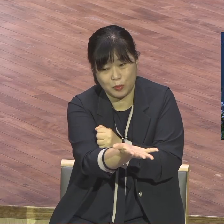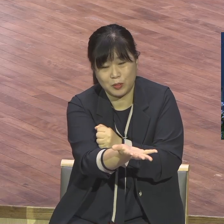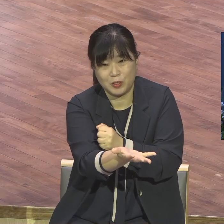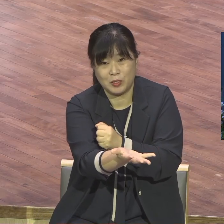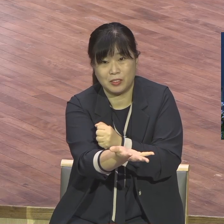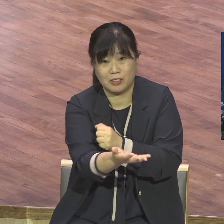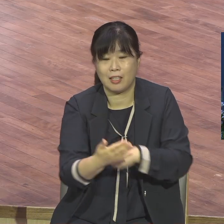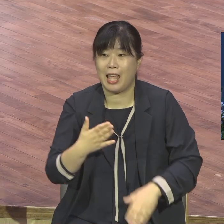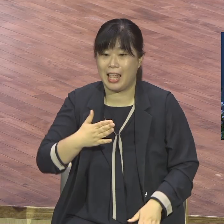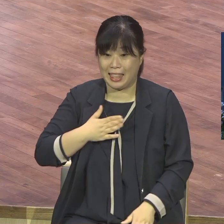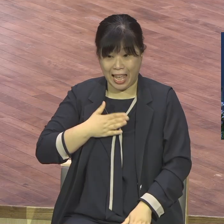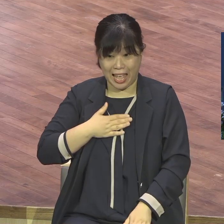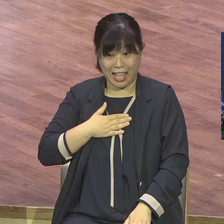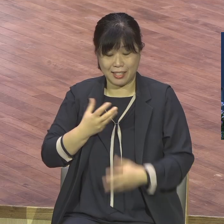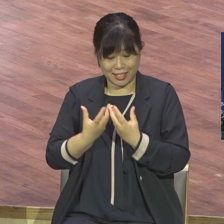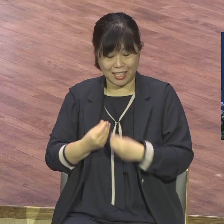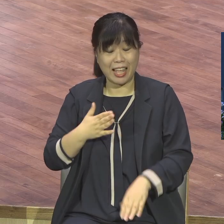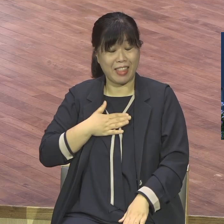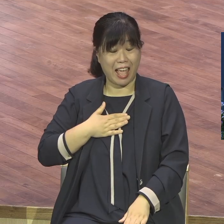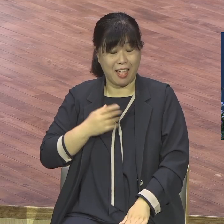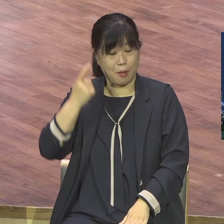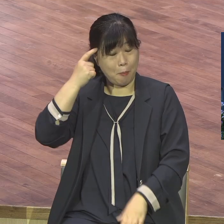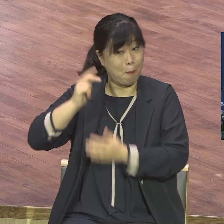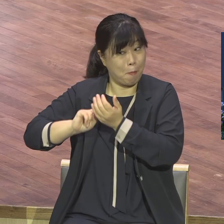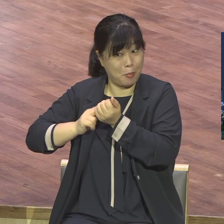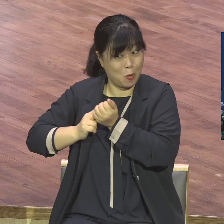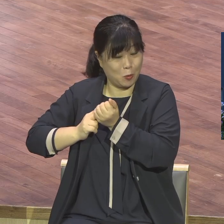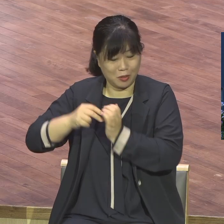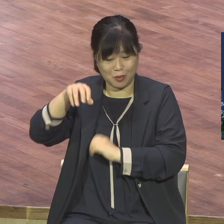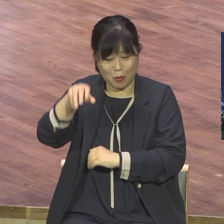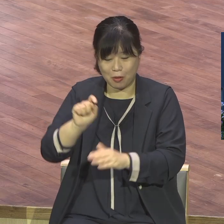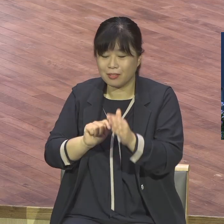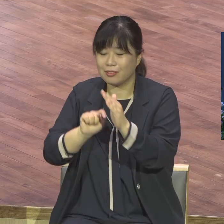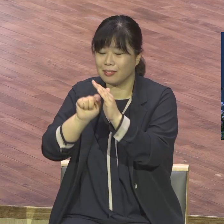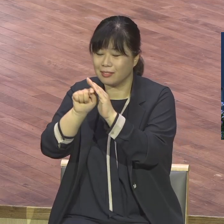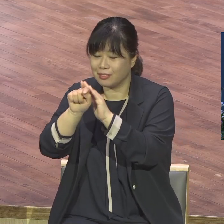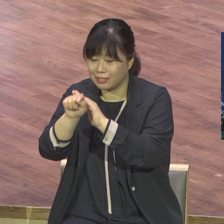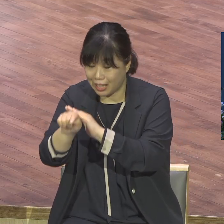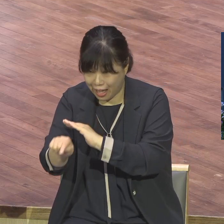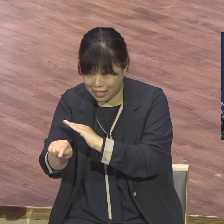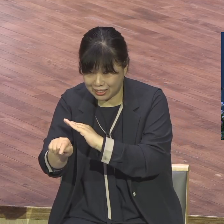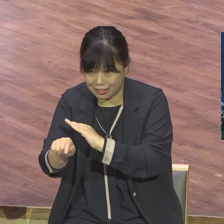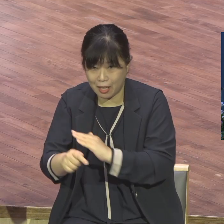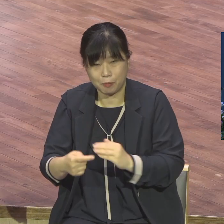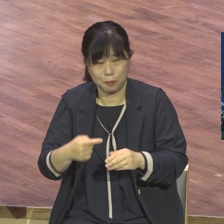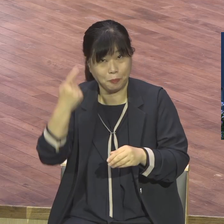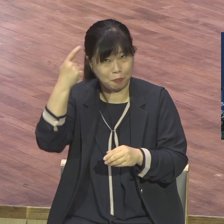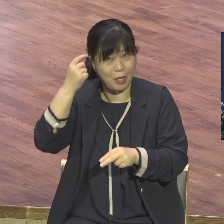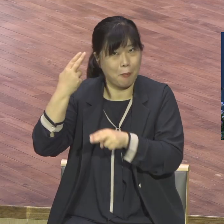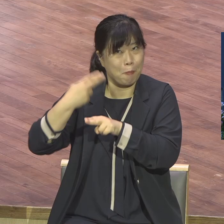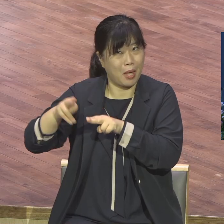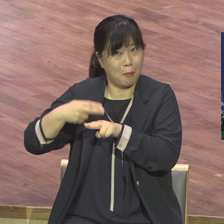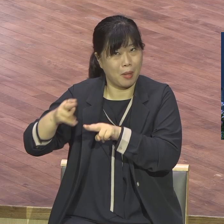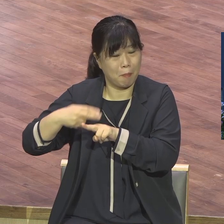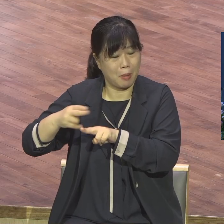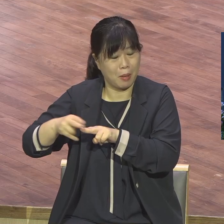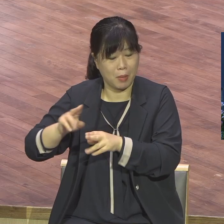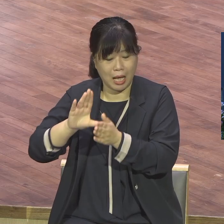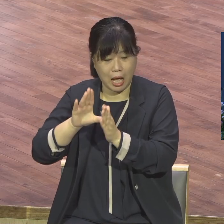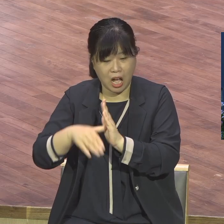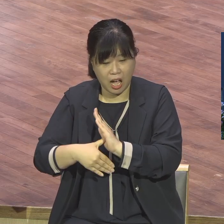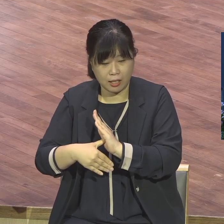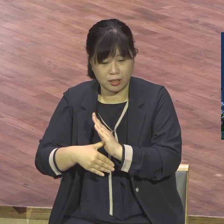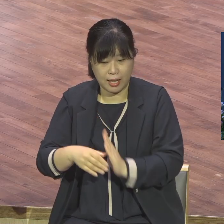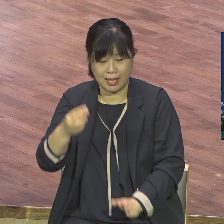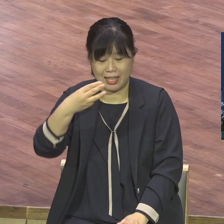저는 미용실에 가도요, 다른 사람보다 훨씬 더 많이 티업을 줍니다. 왜냐? 내가 목사고